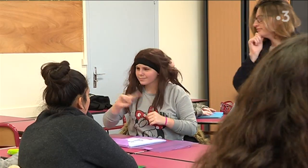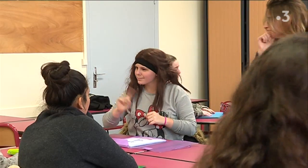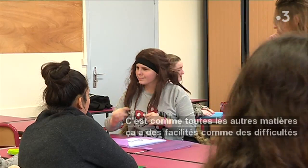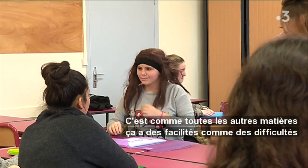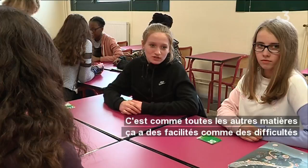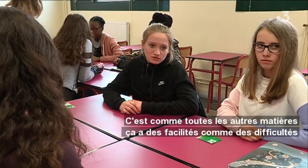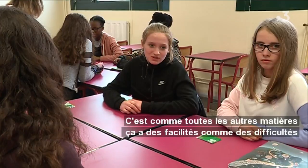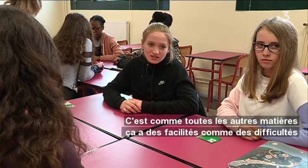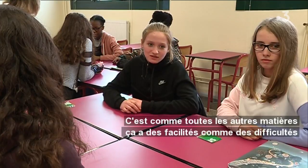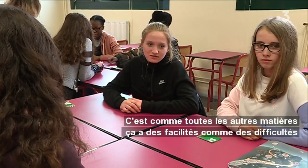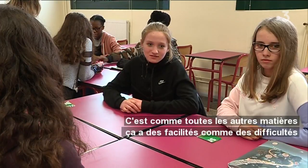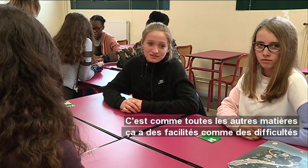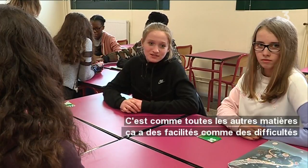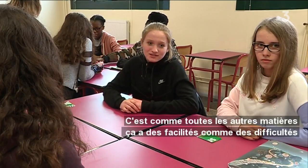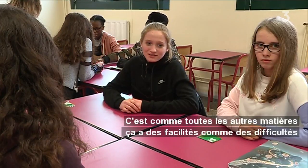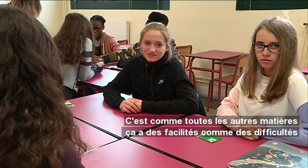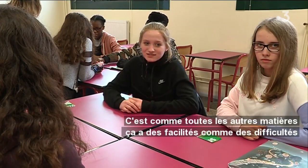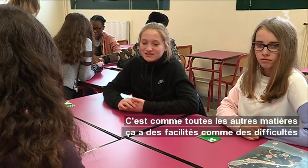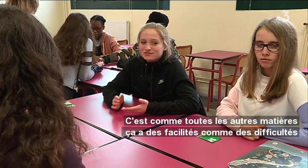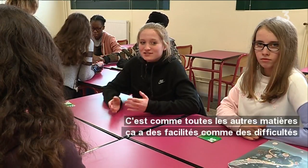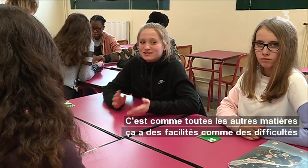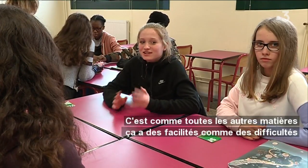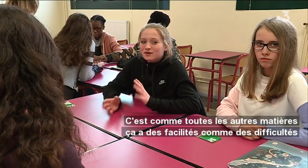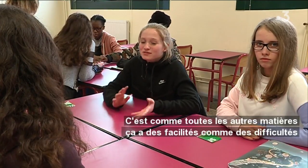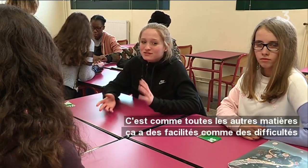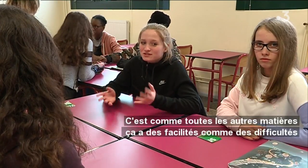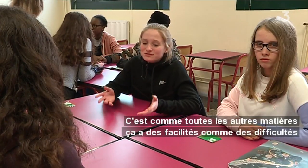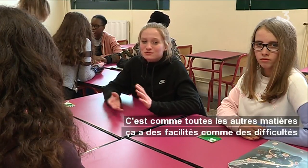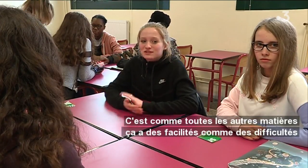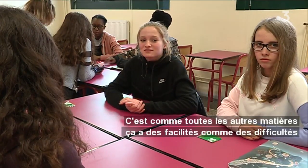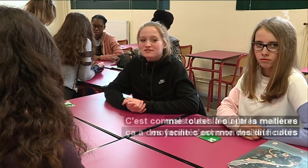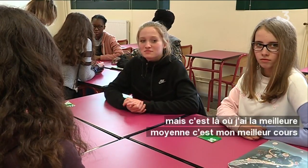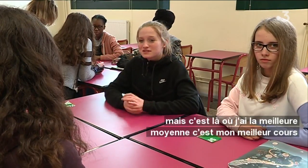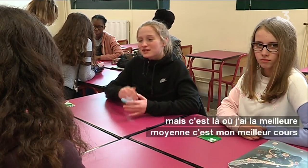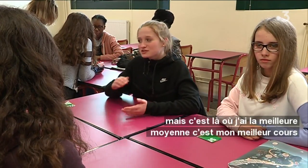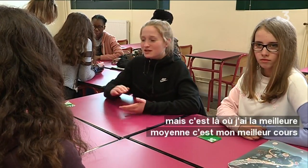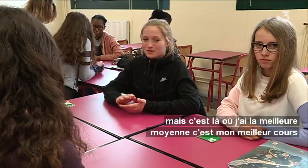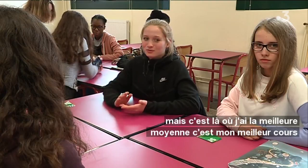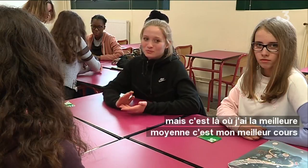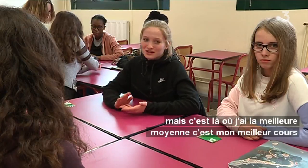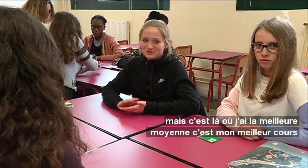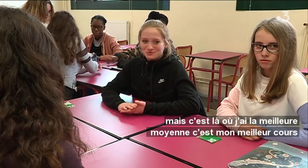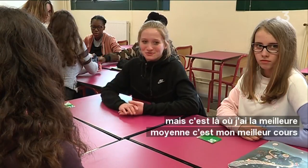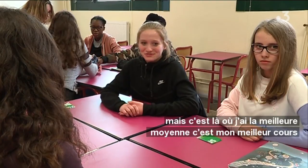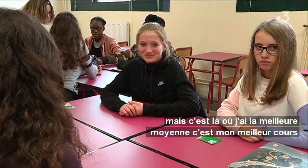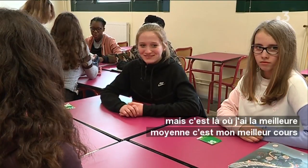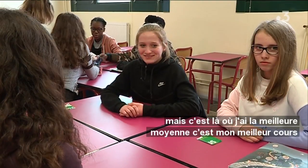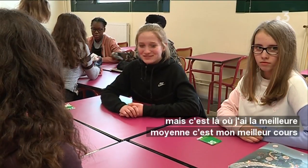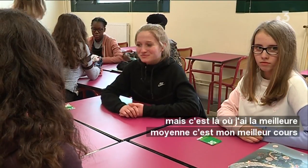C'est comme toutes les autres matières. Ça a des facilités comme des difficultés. Mais c'est là où j'ai la meilleure moyenne, du coup. C'est mon meilleur